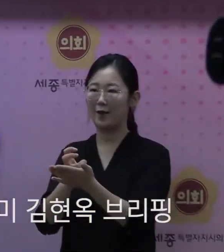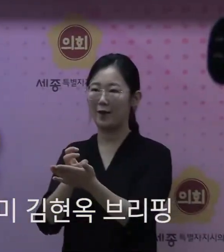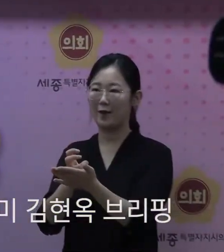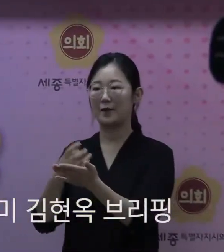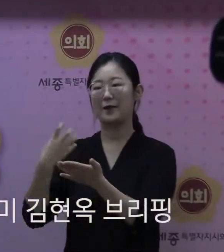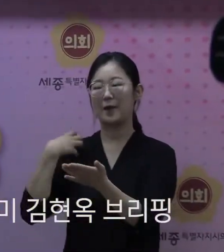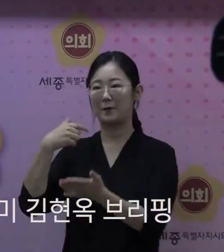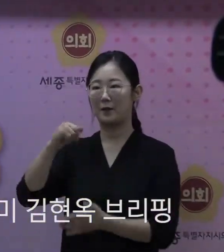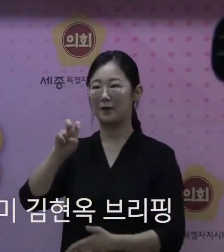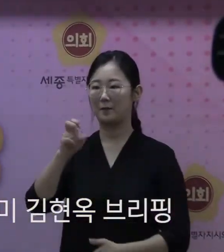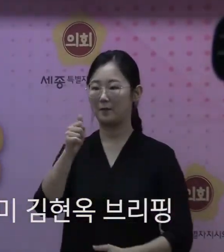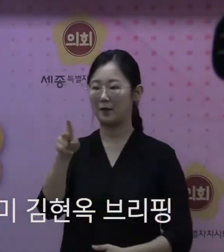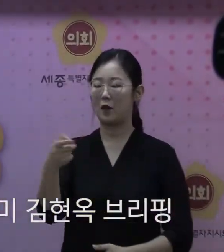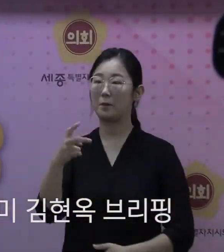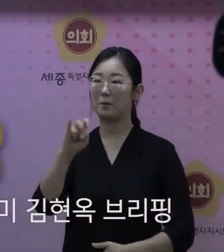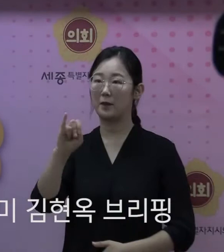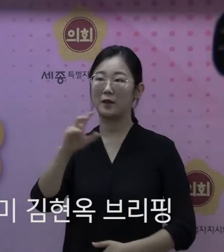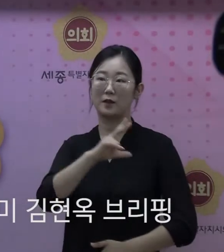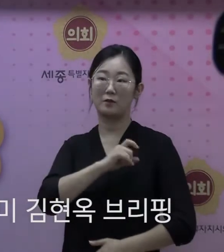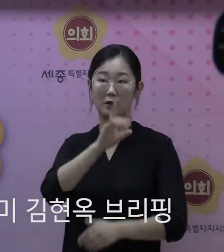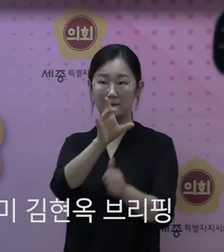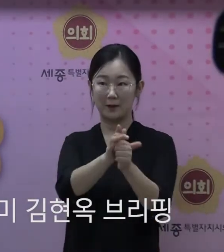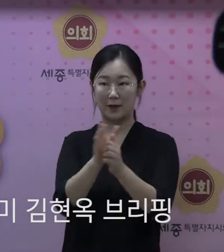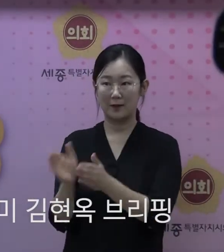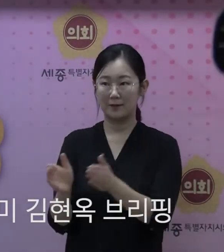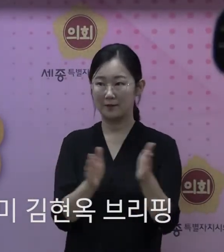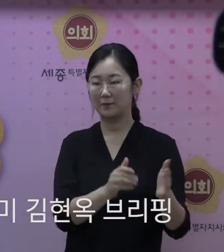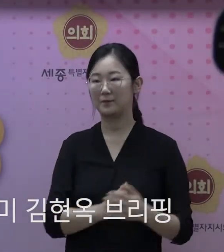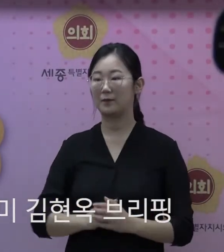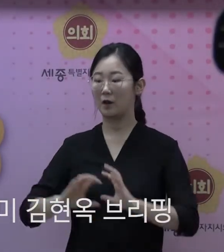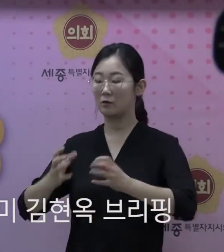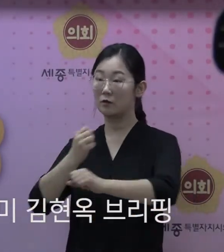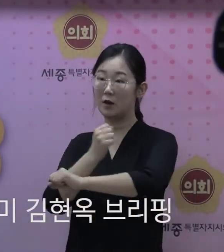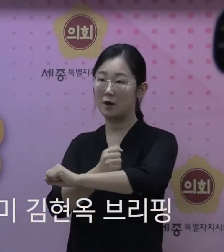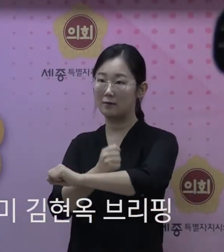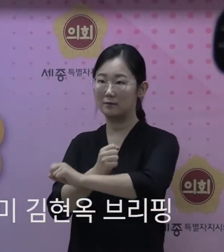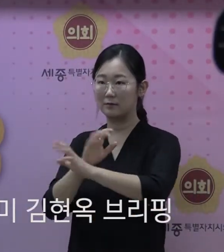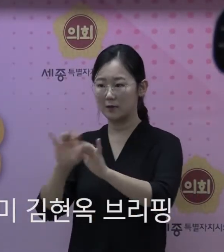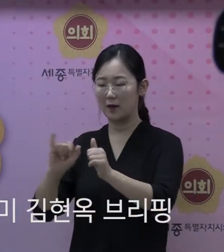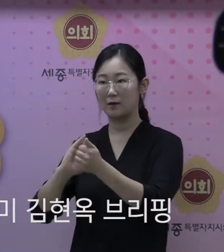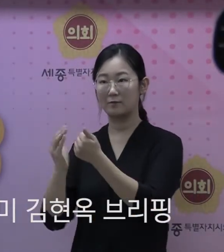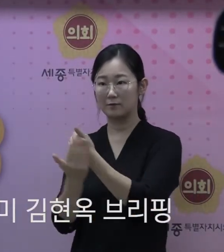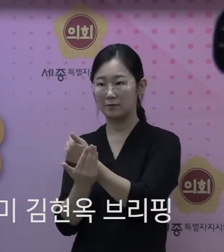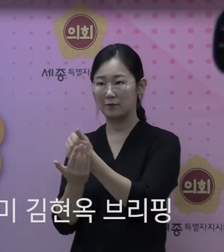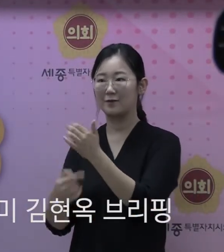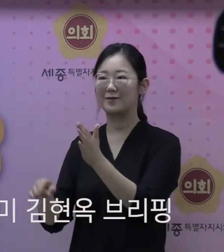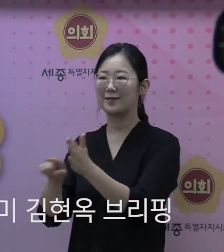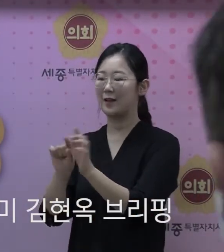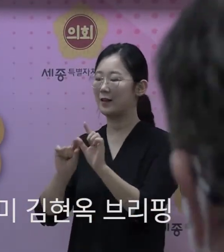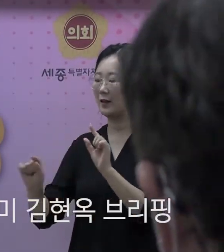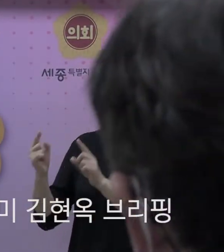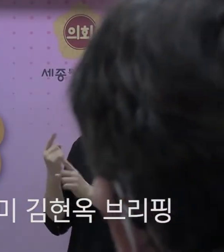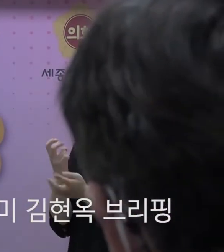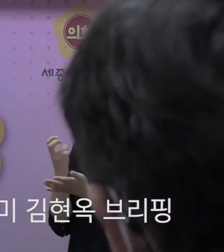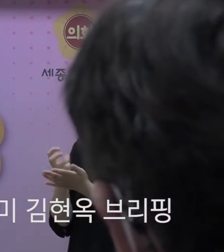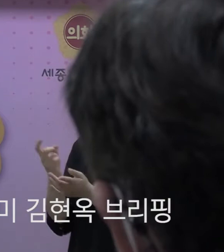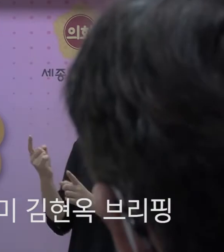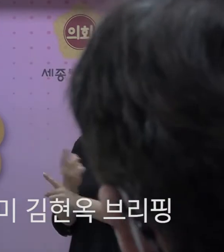설명드리겠으며 세종특별자치시 국가보훈 대상자 등 예우 및 지원에 관한 조례, 일부개정